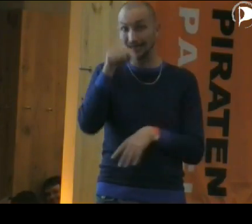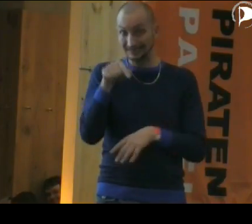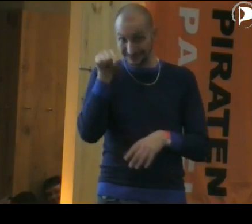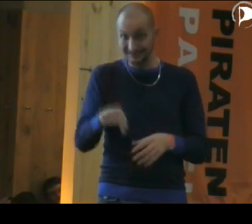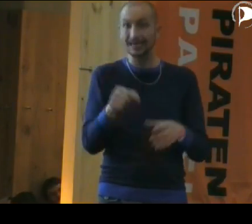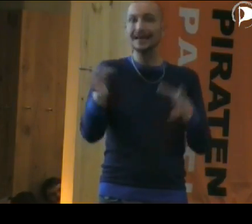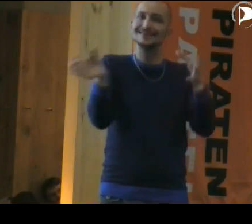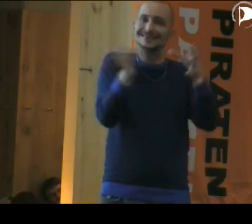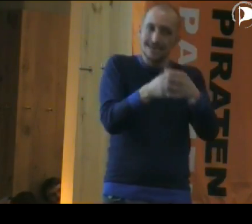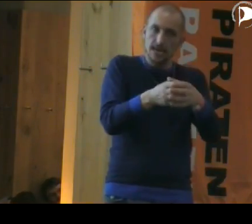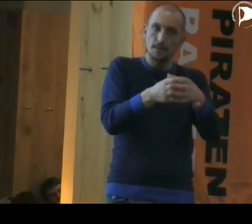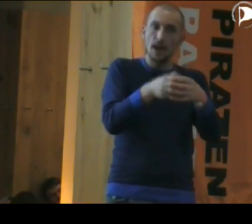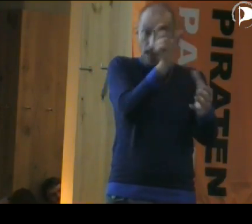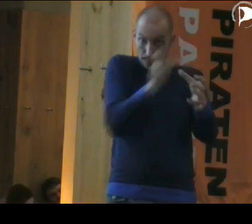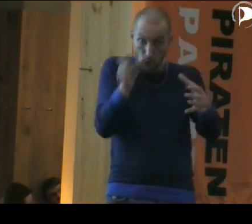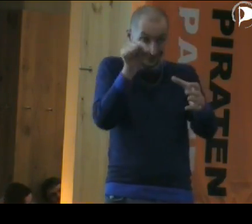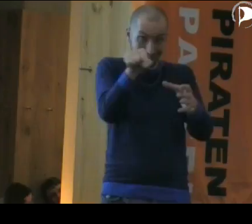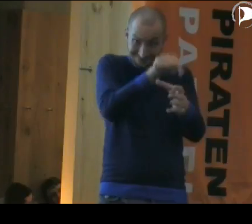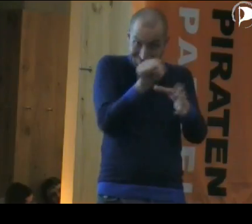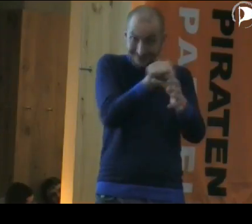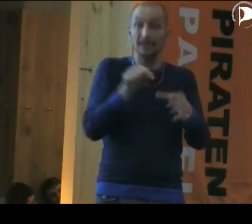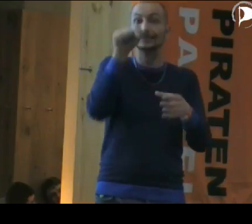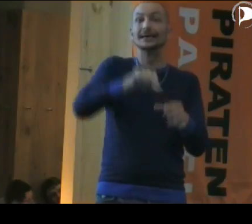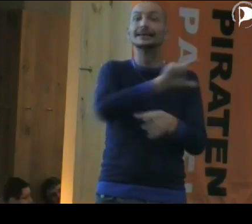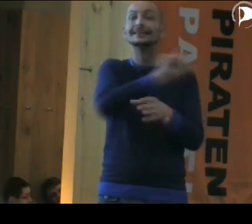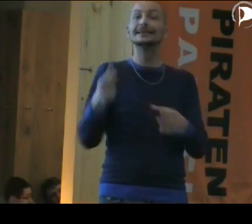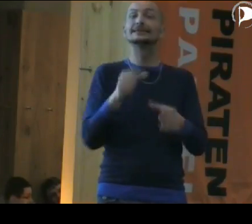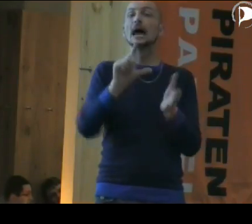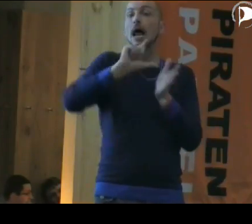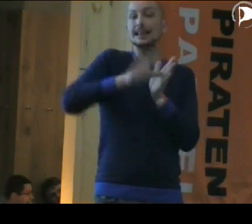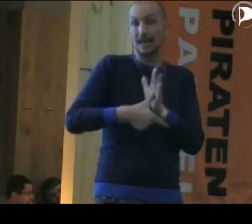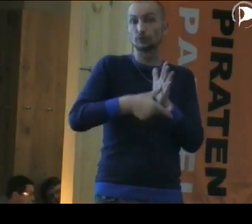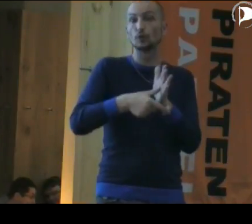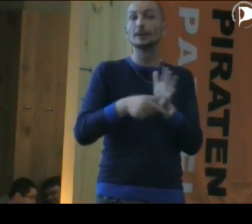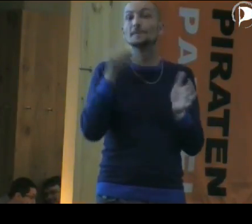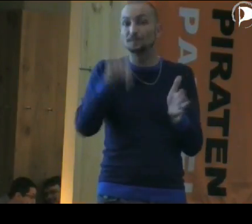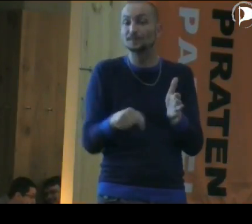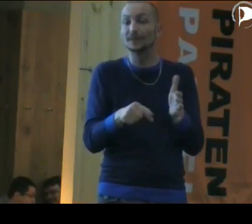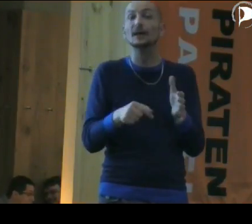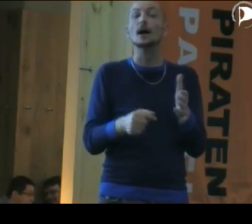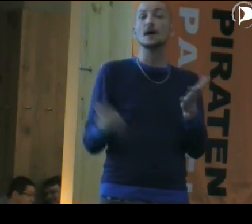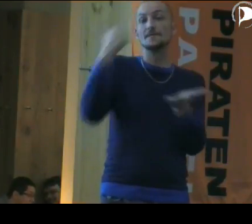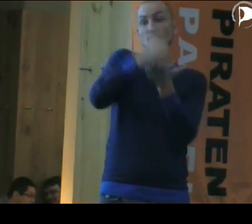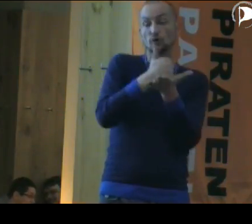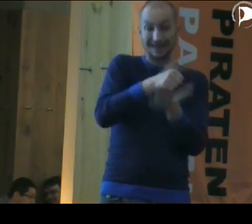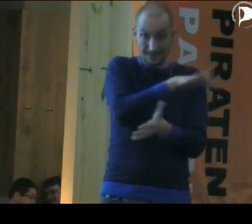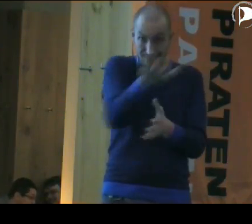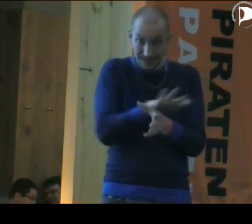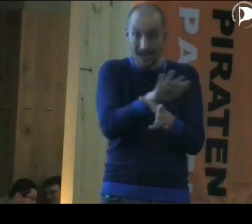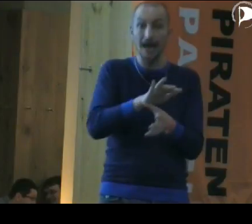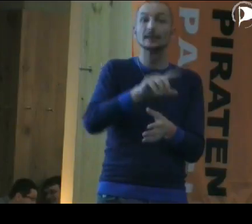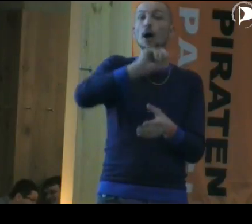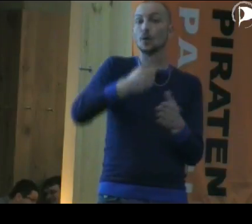zusammenstellen von leuten die als dienstleister sowohl den vorständen auf landesebene als auf den